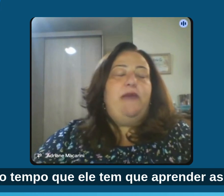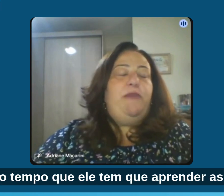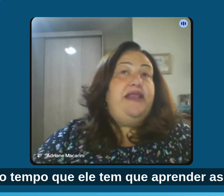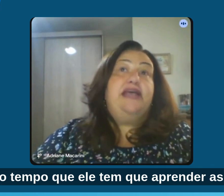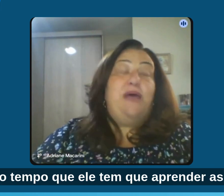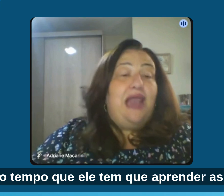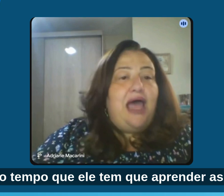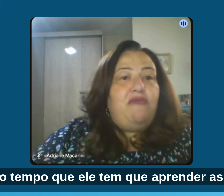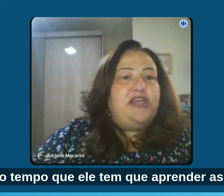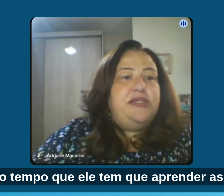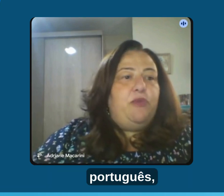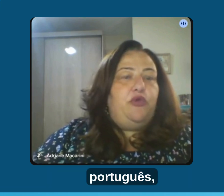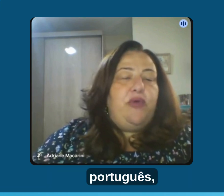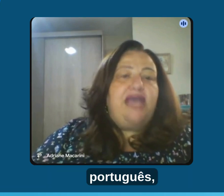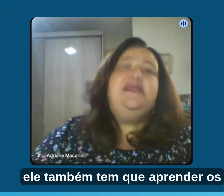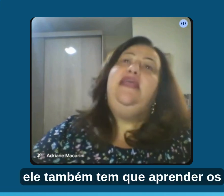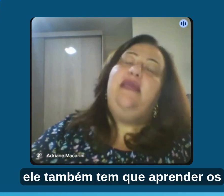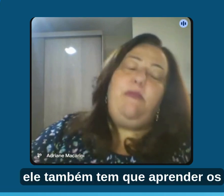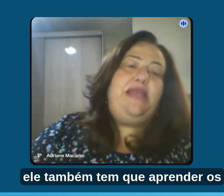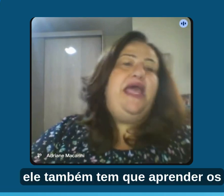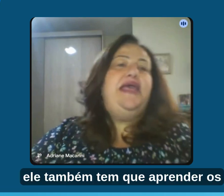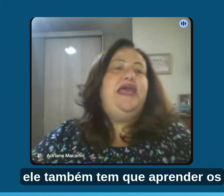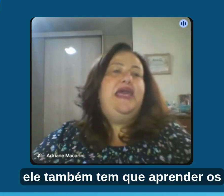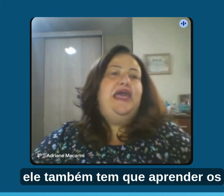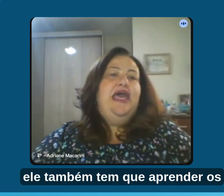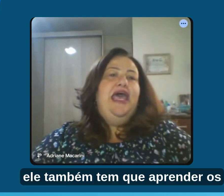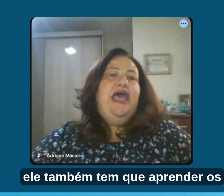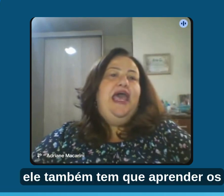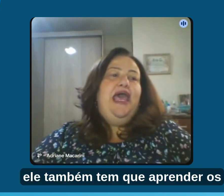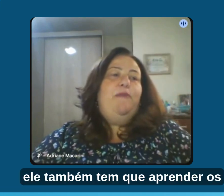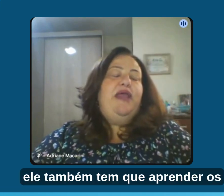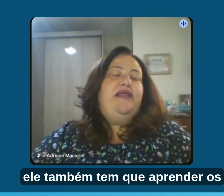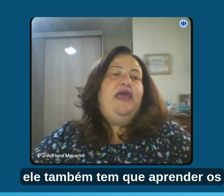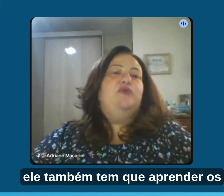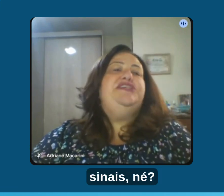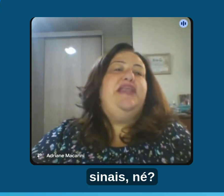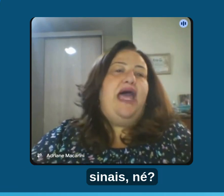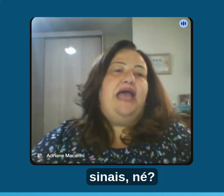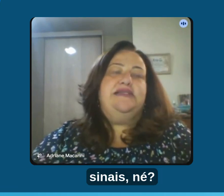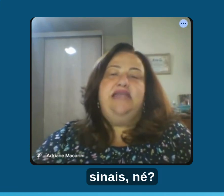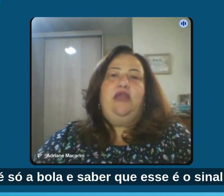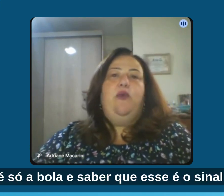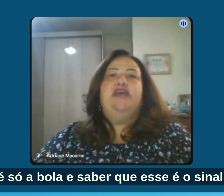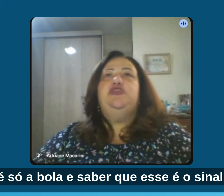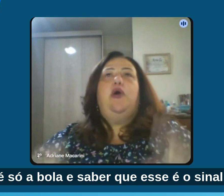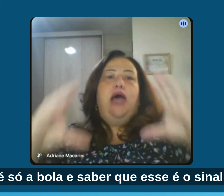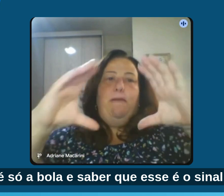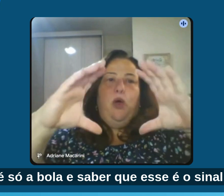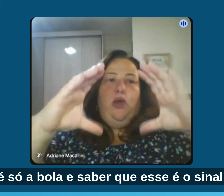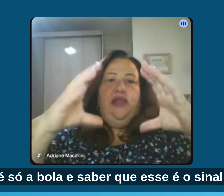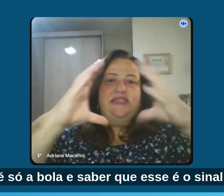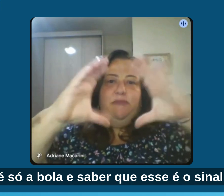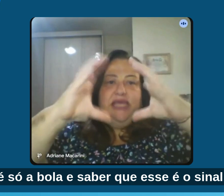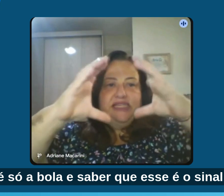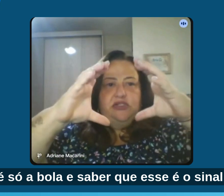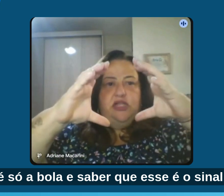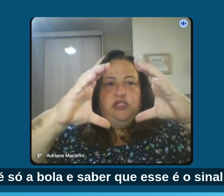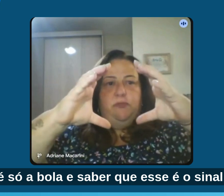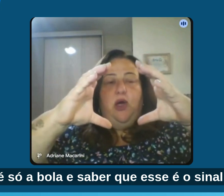aprender as palavras em português, ele também tem que aprender os sinais, né? Não é só a bola e saber que esse é o sinal de